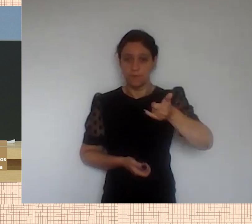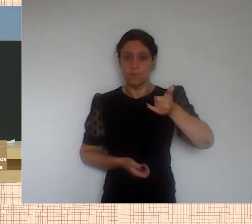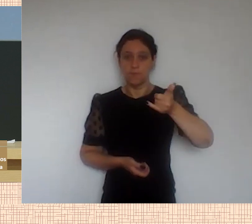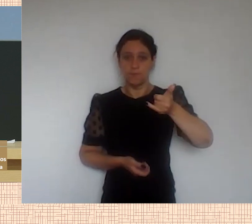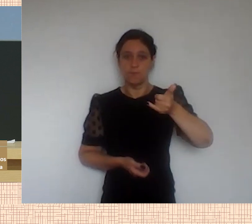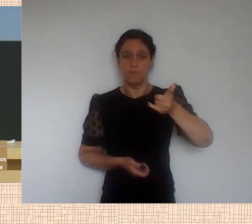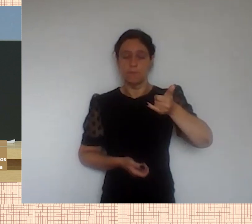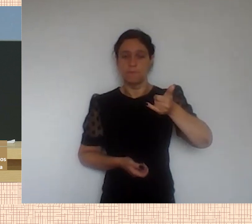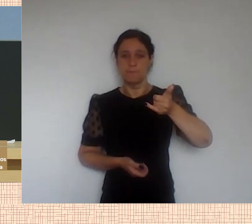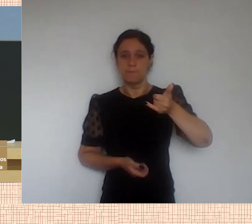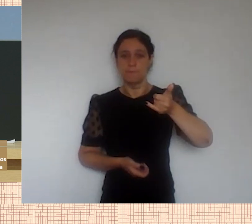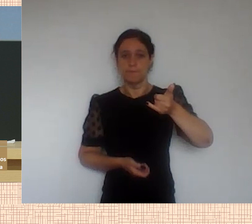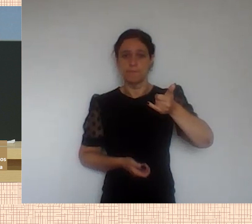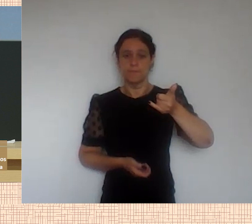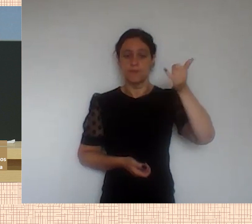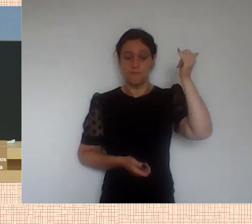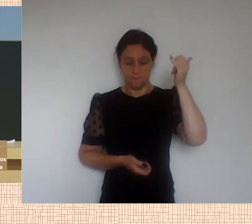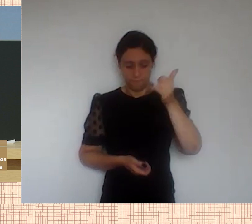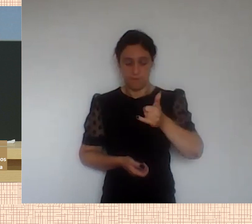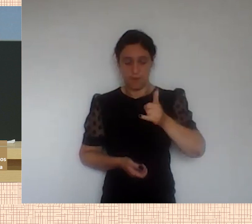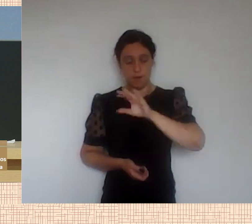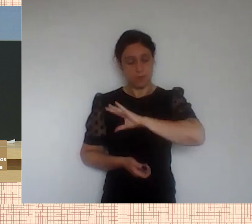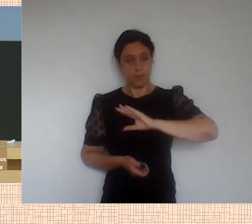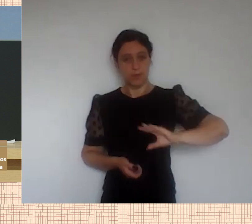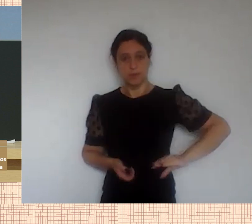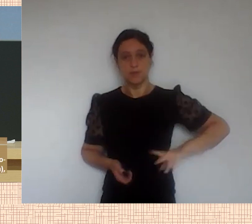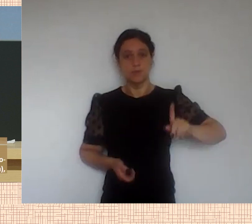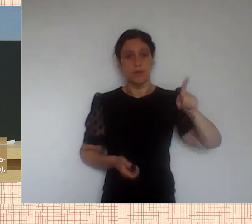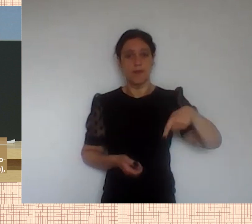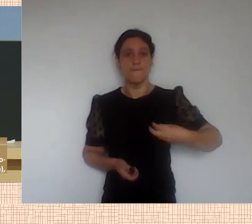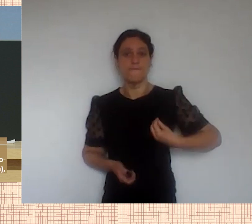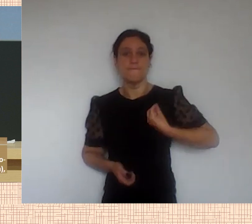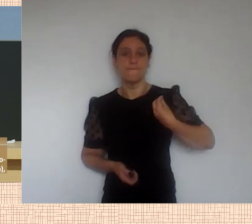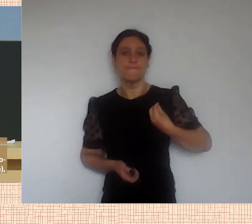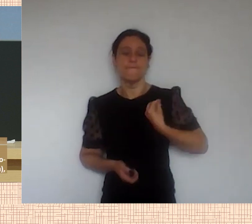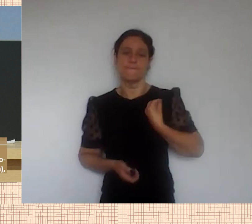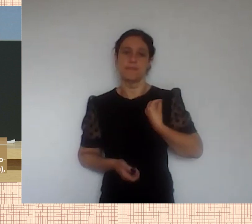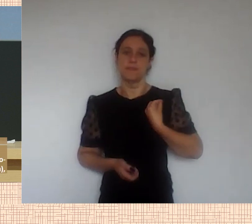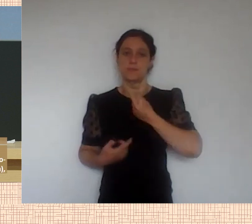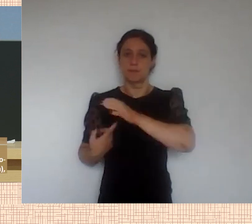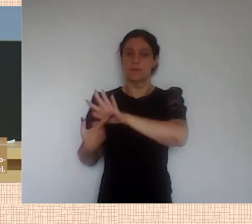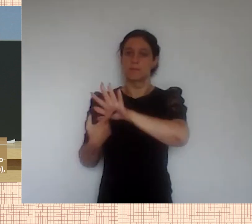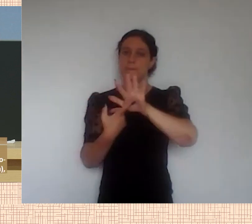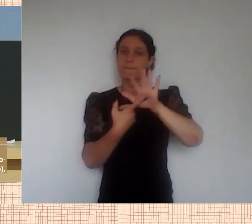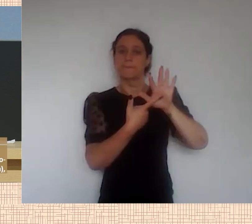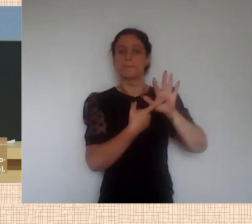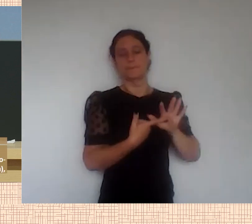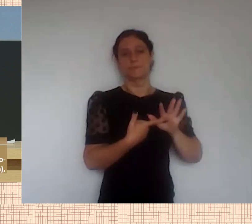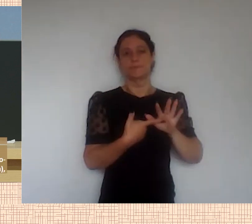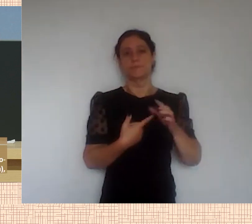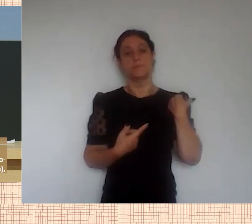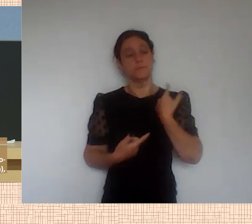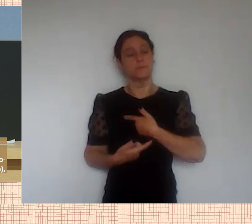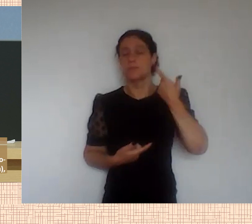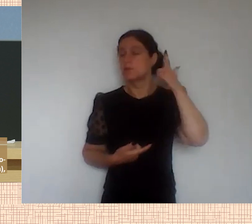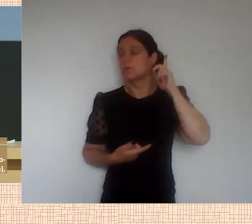manifestou, nós a temos visto e dela damos testemunho, vô-la anunciamos. Que vida é essa? É a vida